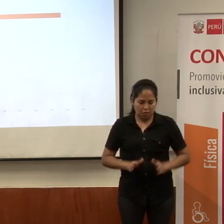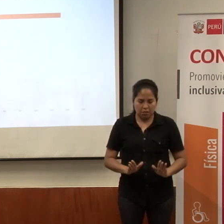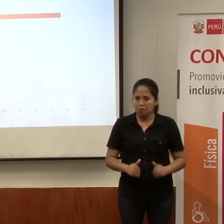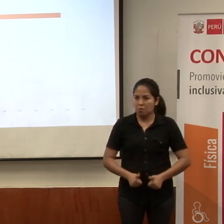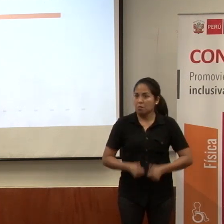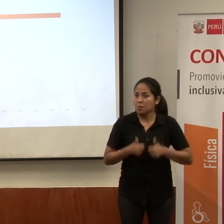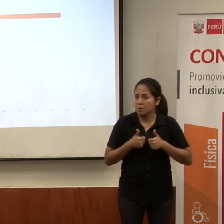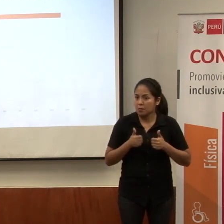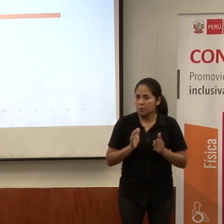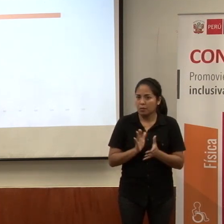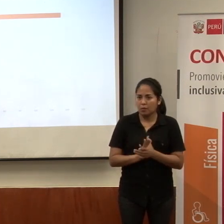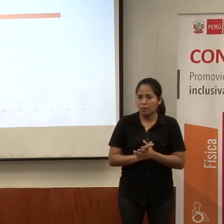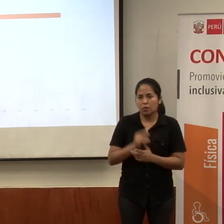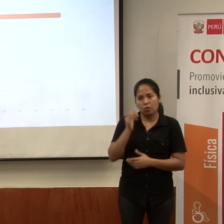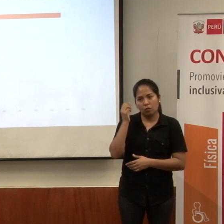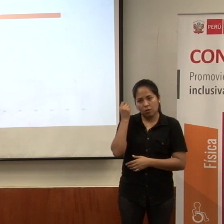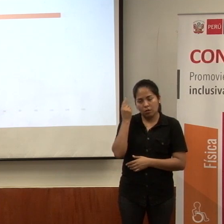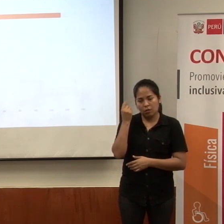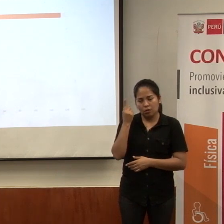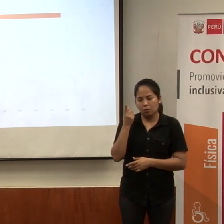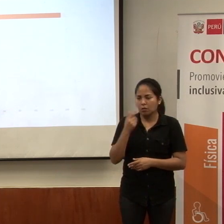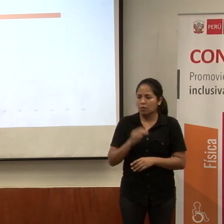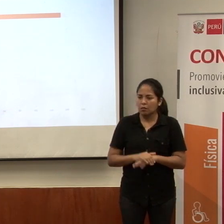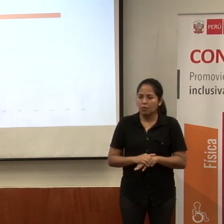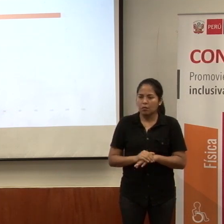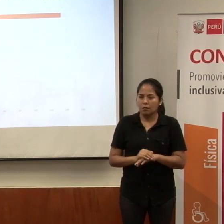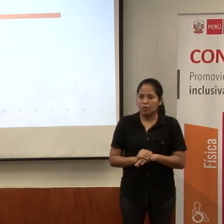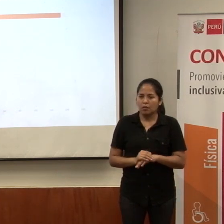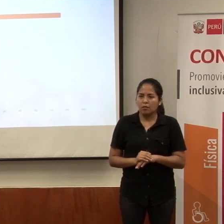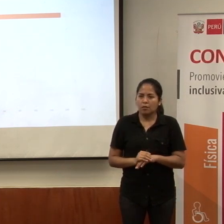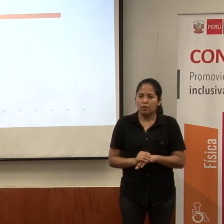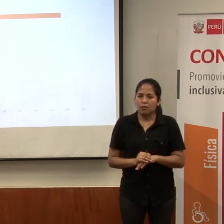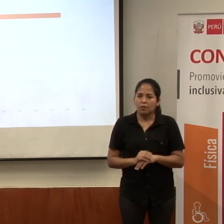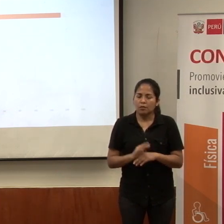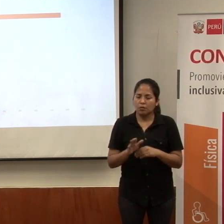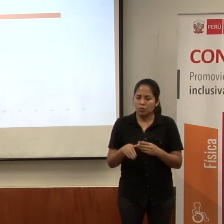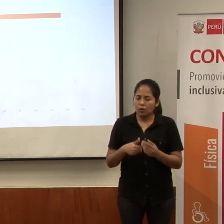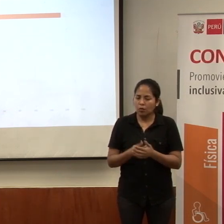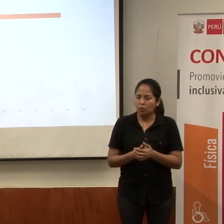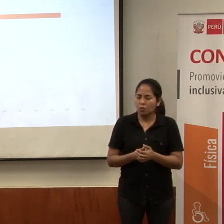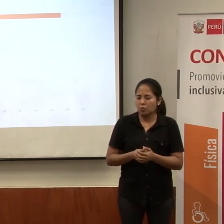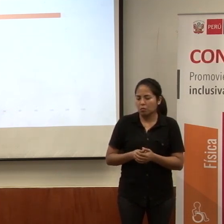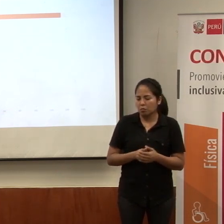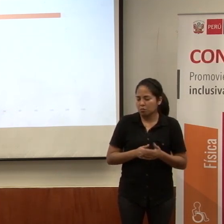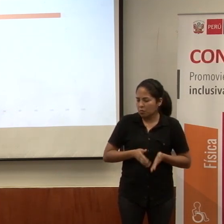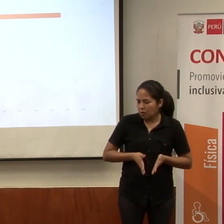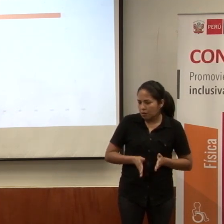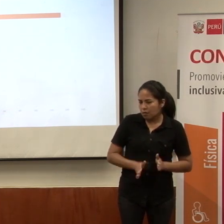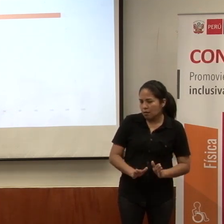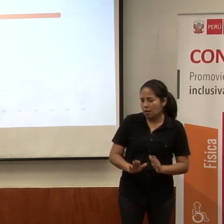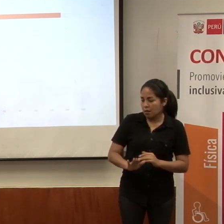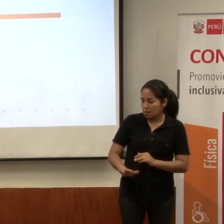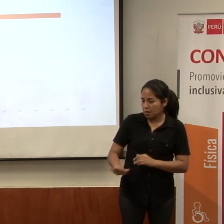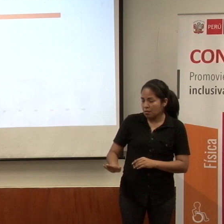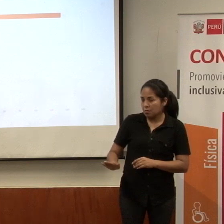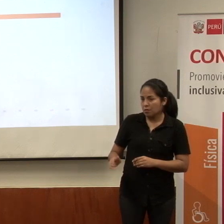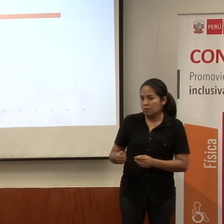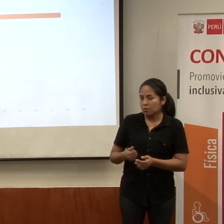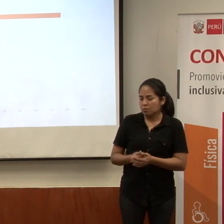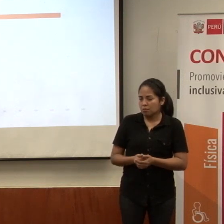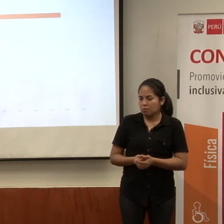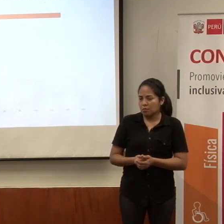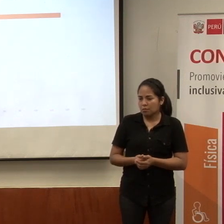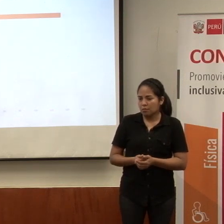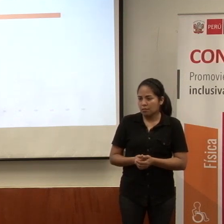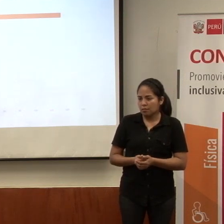que como el 80%, Luis Miguel, de los niños ya están en web, ¿no es cierto? Es decir, nacen y los niños